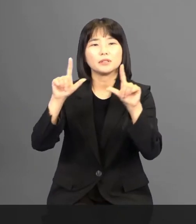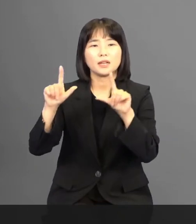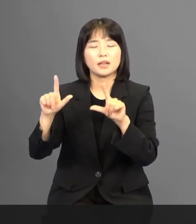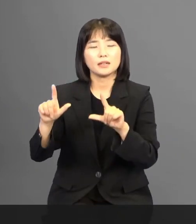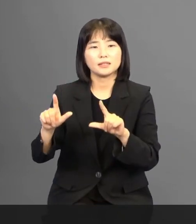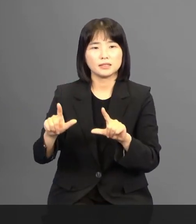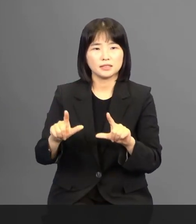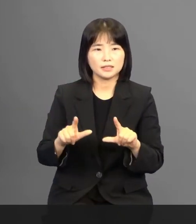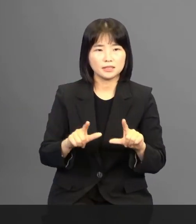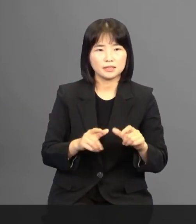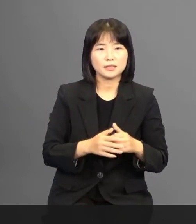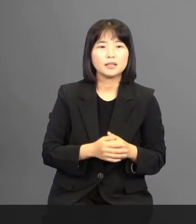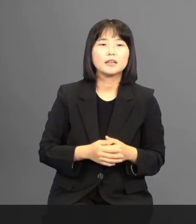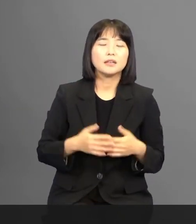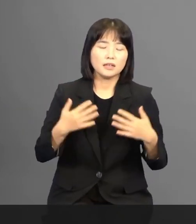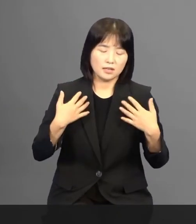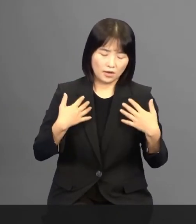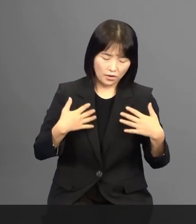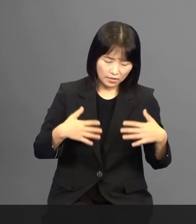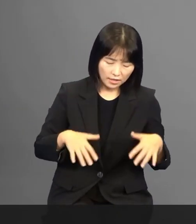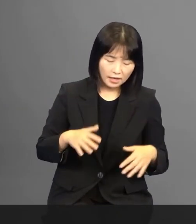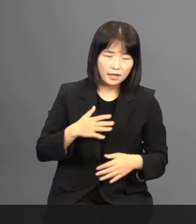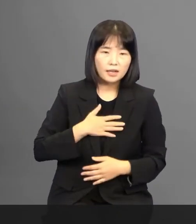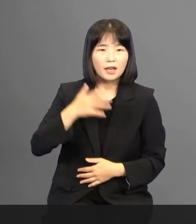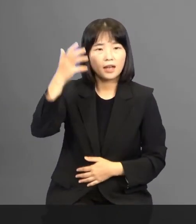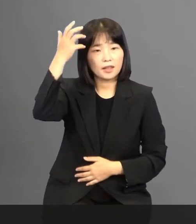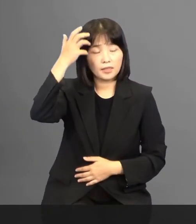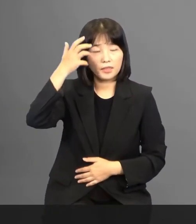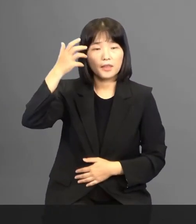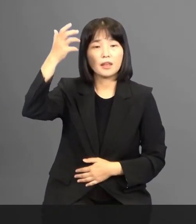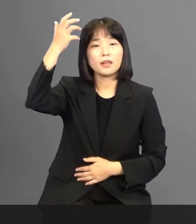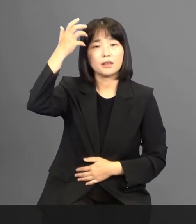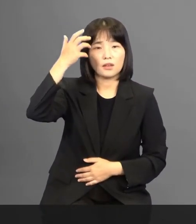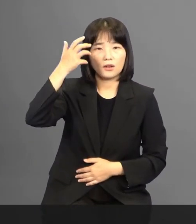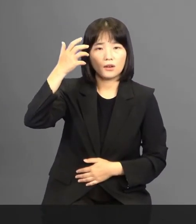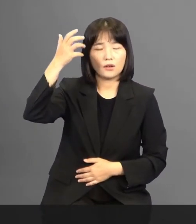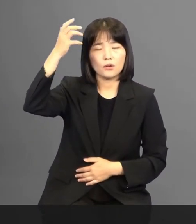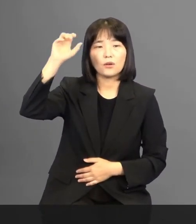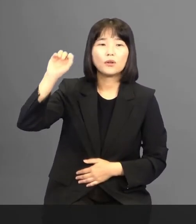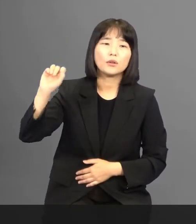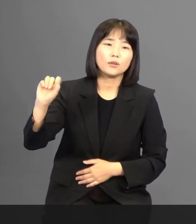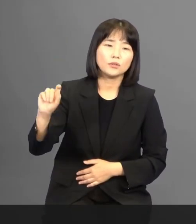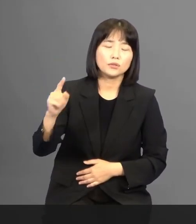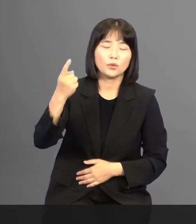순종하며 살리니 연약한 내 영혼